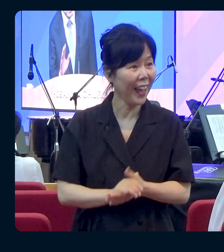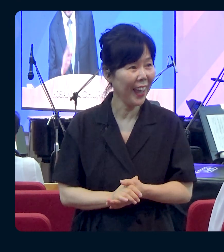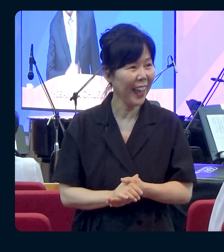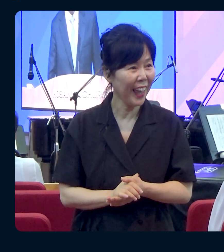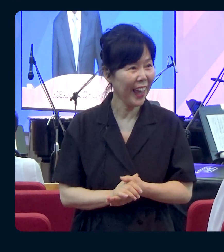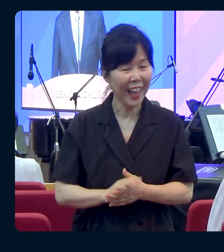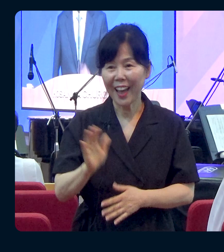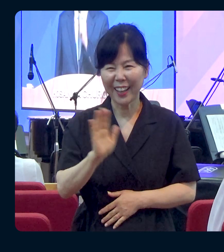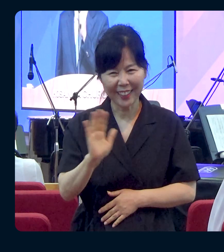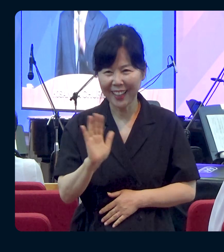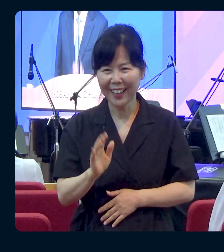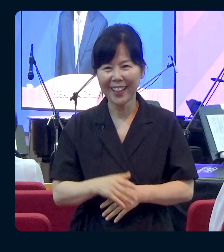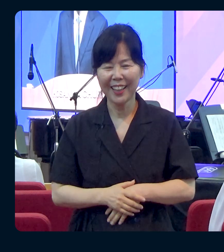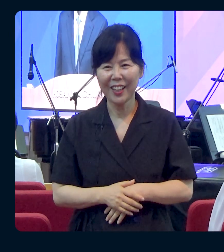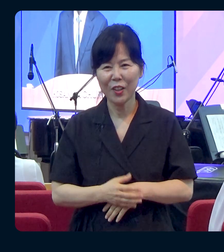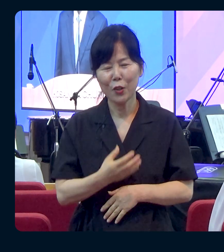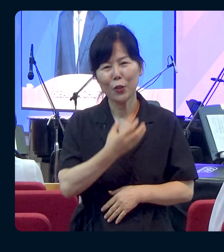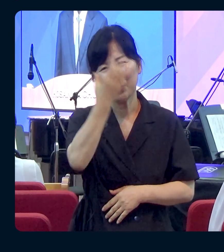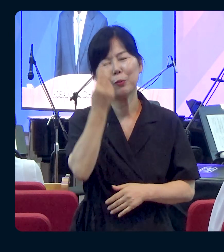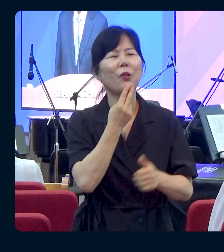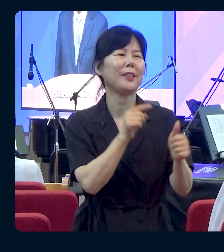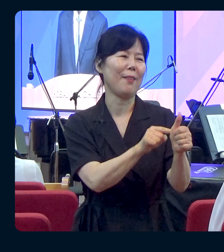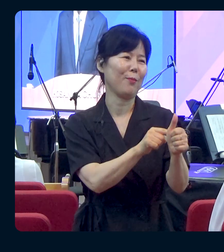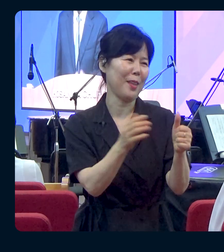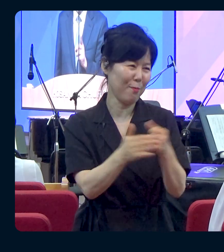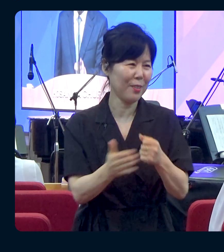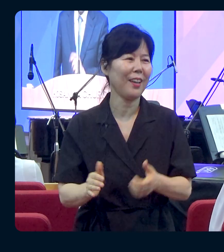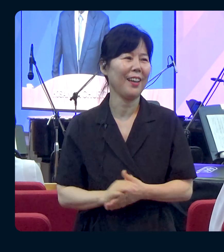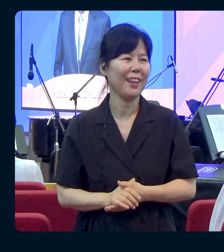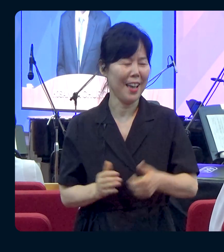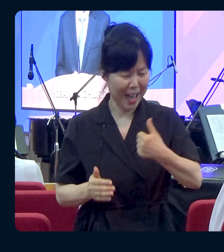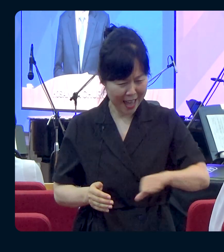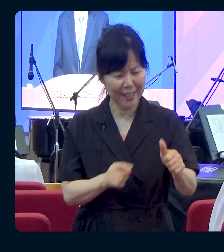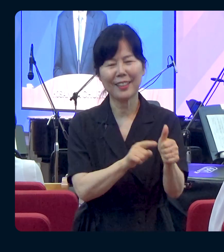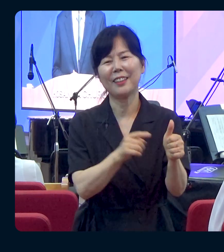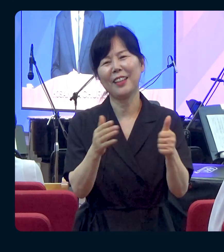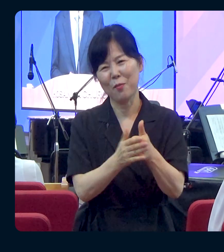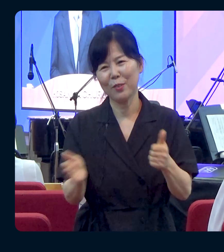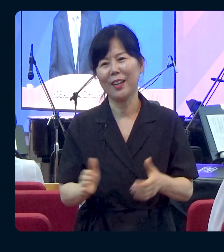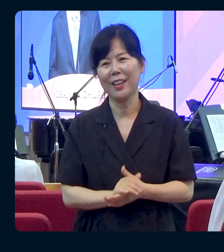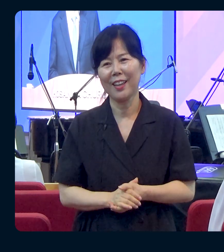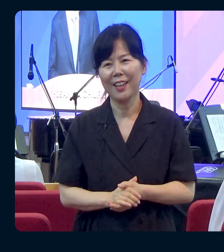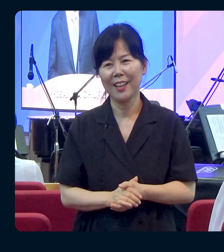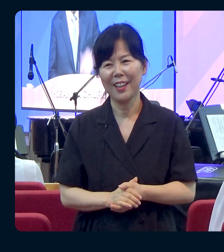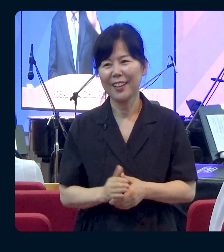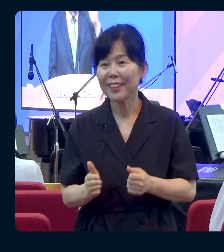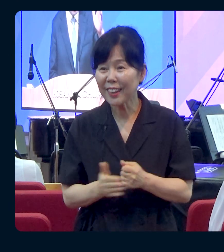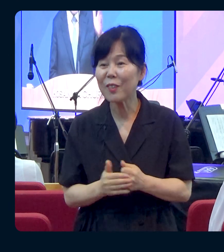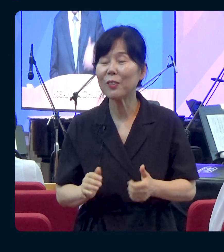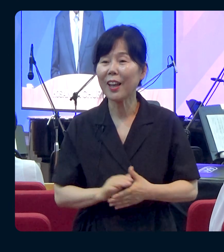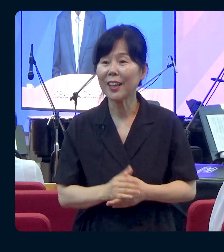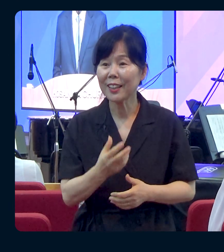그랬습니까? 아니잖아요. 이건 요셉 때문에 그렇게 한 거잖아요. 그러니까